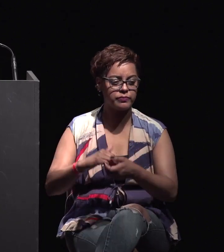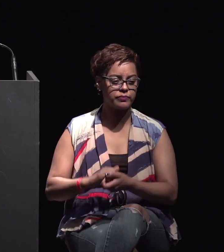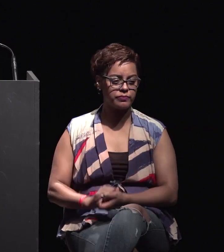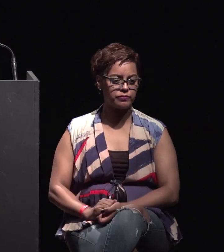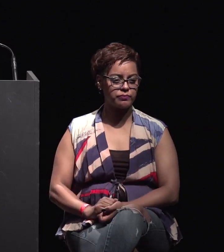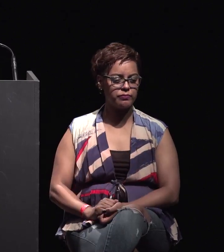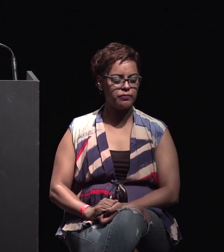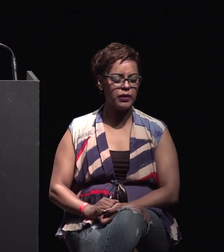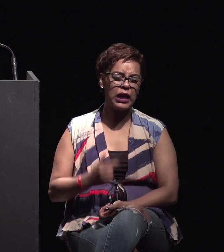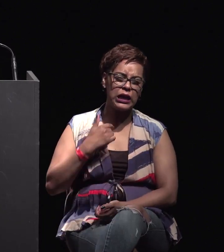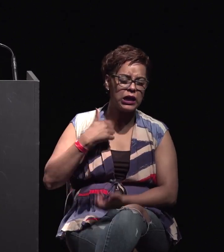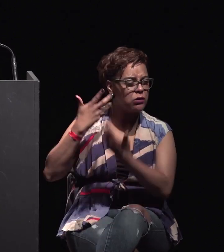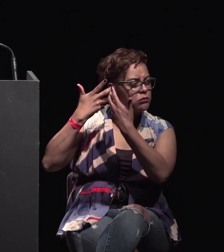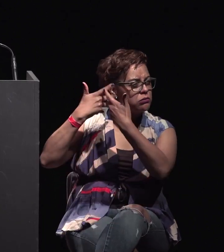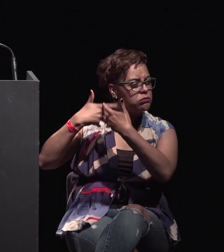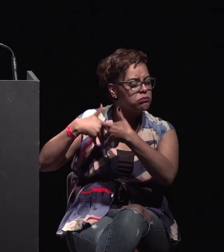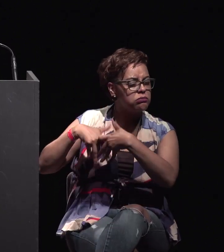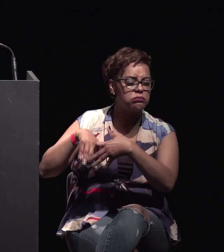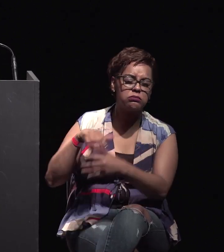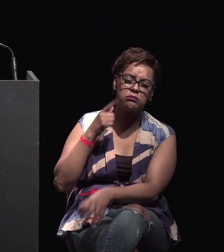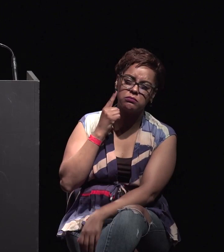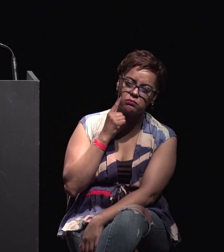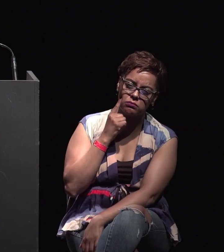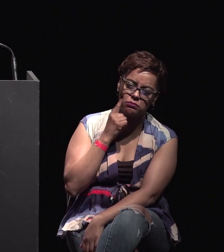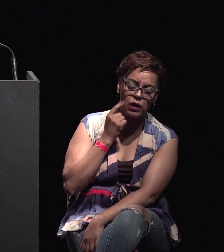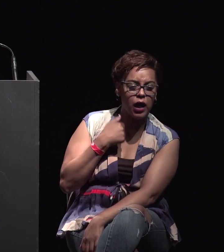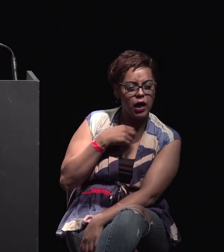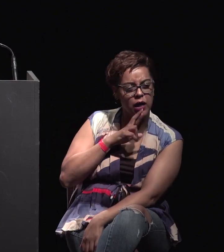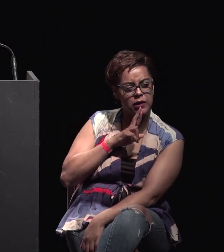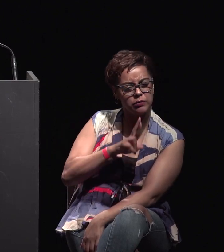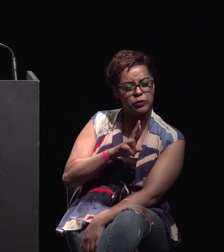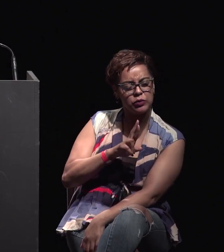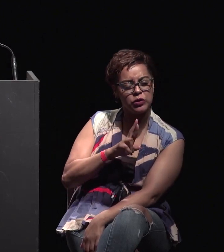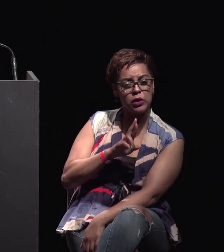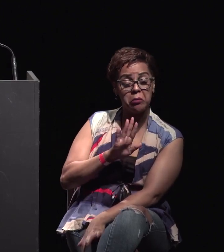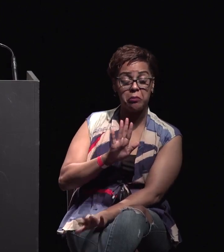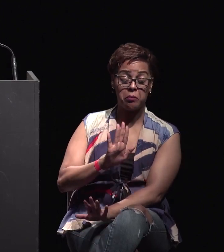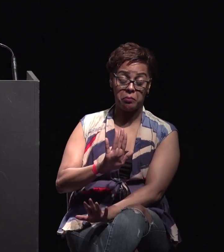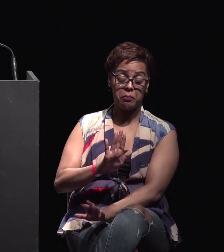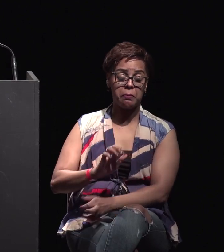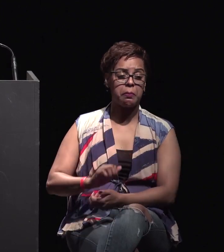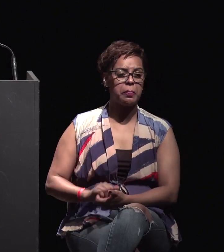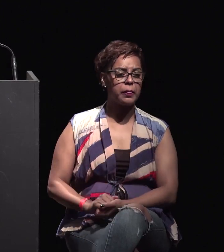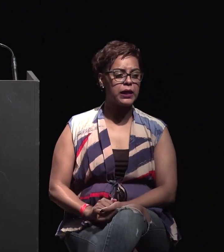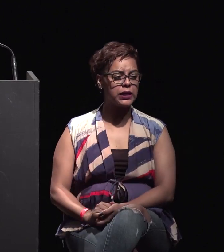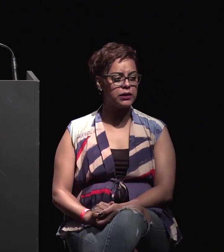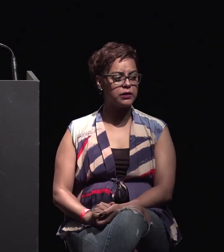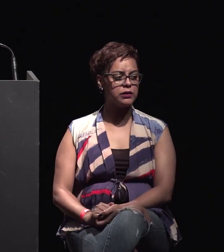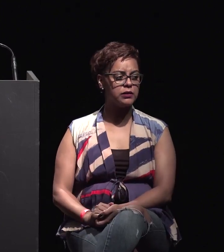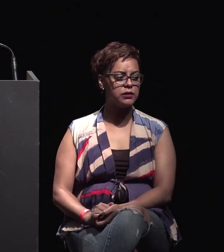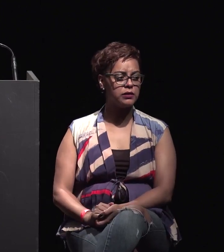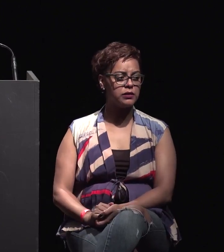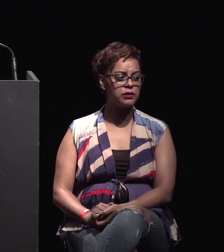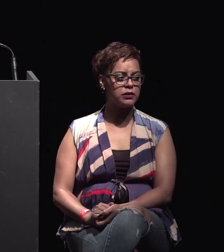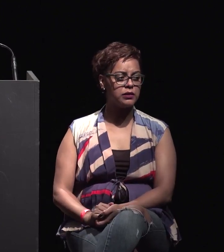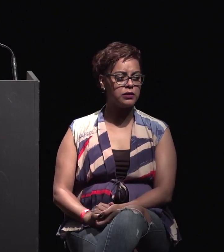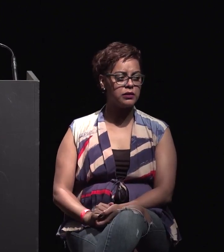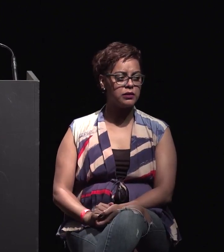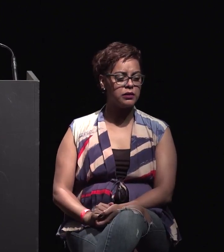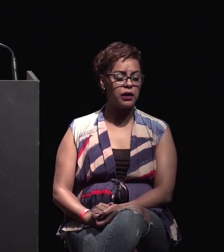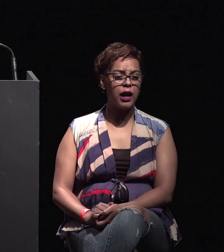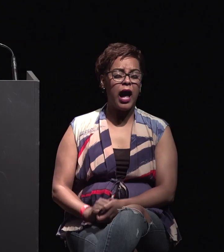eu respondi da seguinte forma, que eu não diria que nós tenhamos